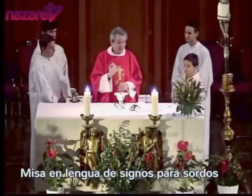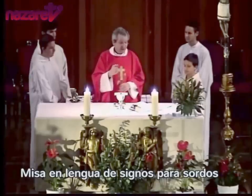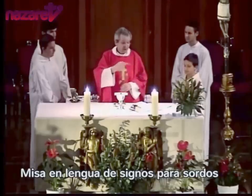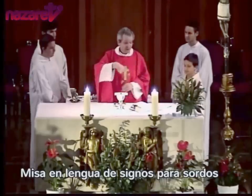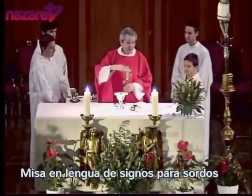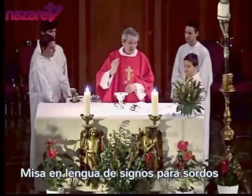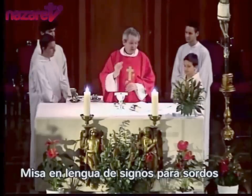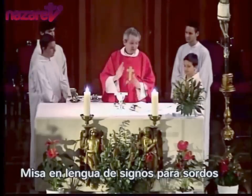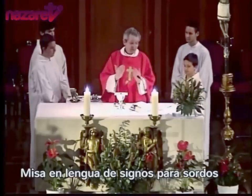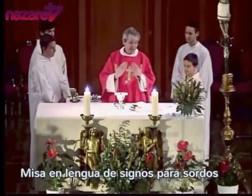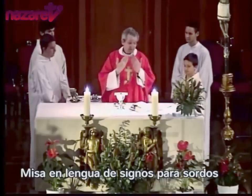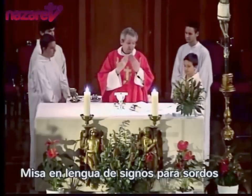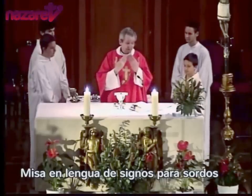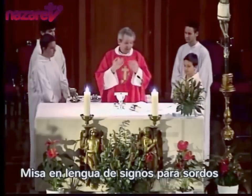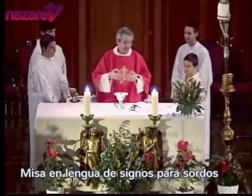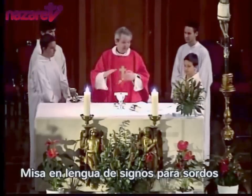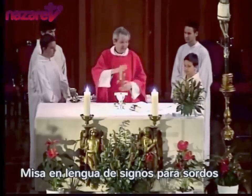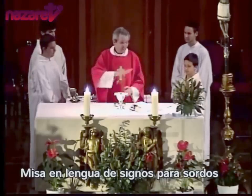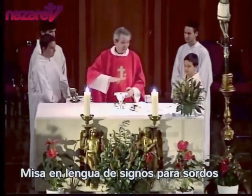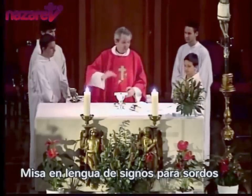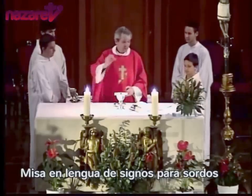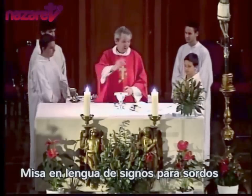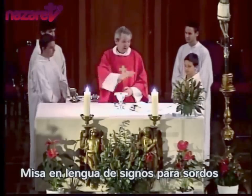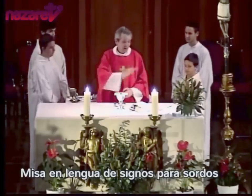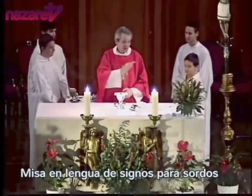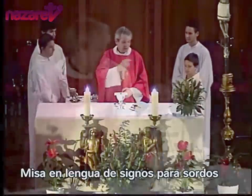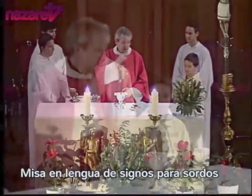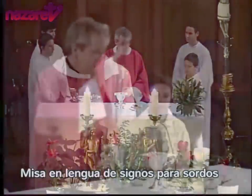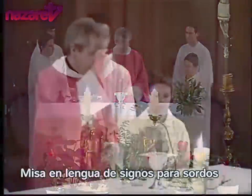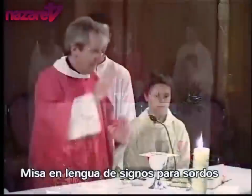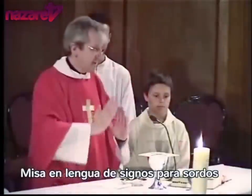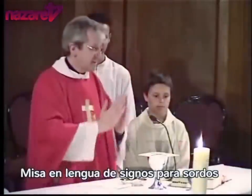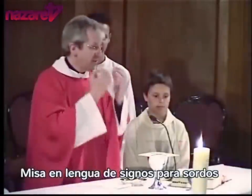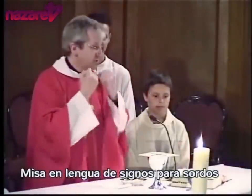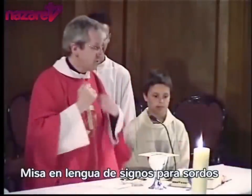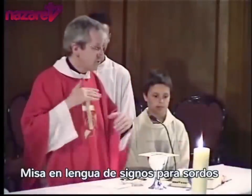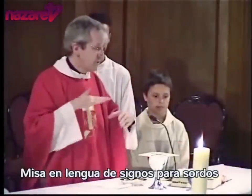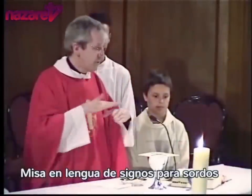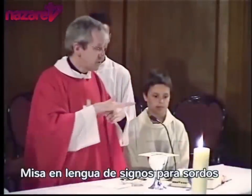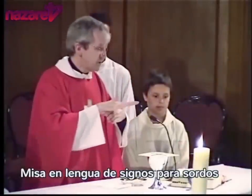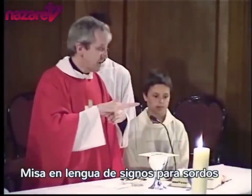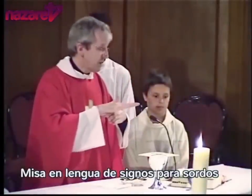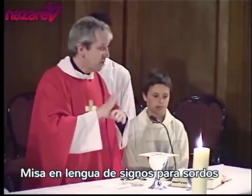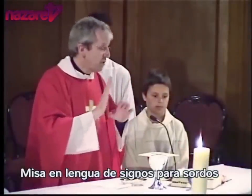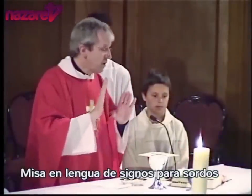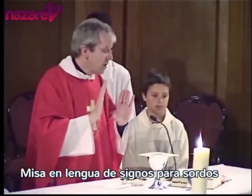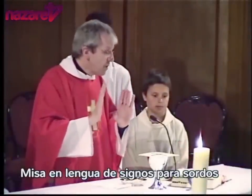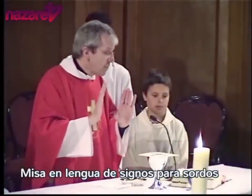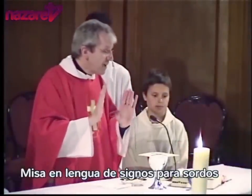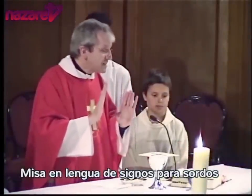justo y necesario. Es nuestro deber y salvación darte gracias siempre y en todo lugar, Señor, Padre Santo, Dios Todopoderoso y